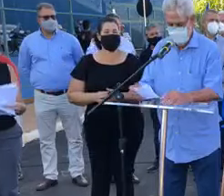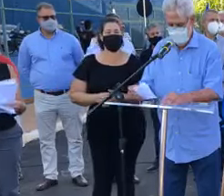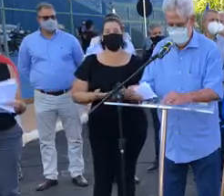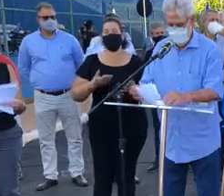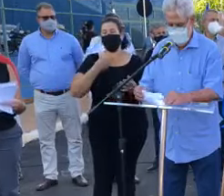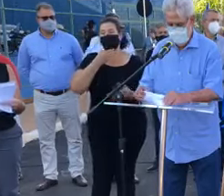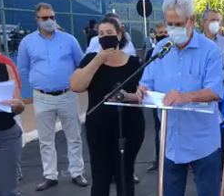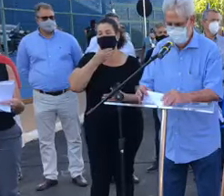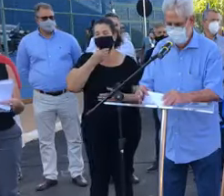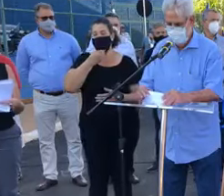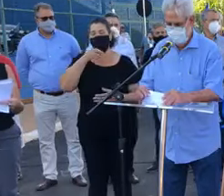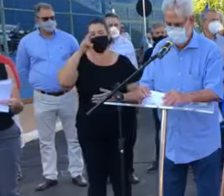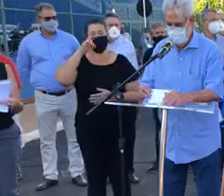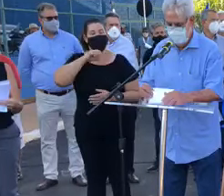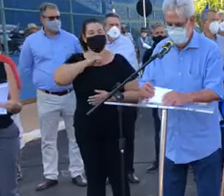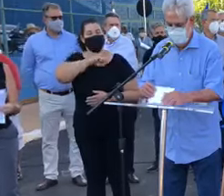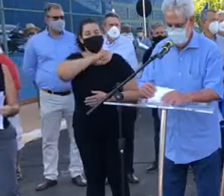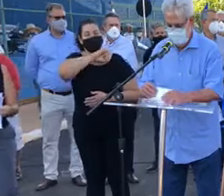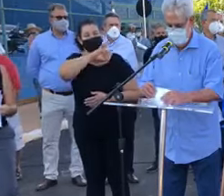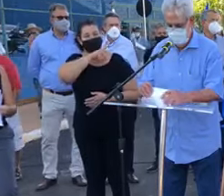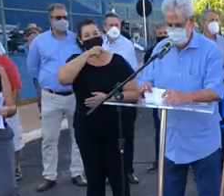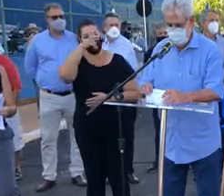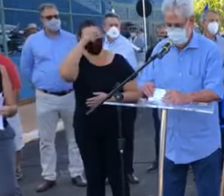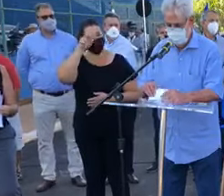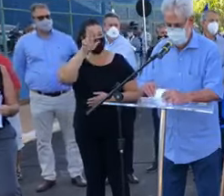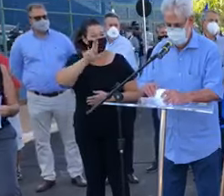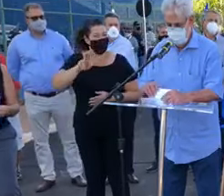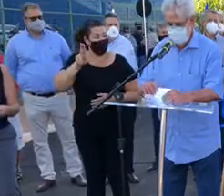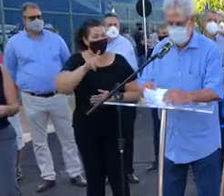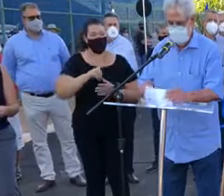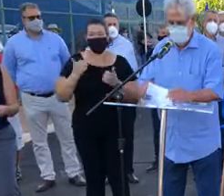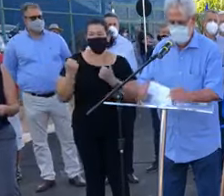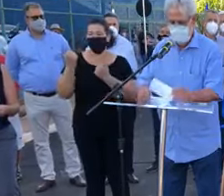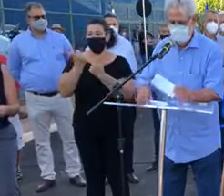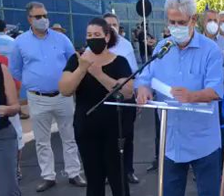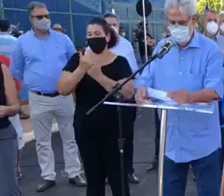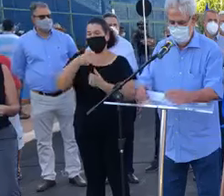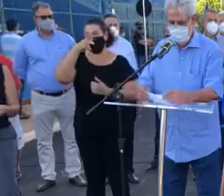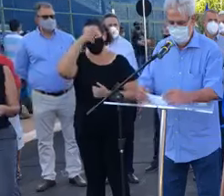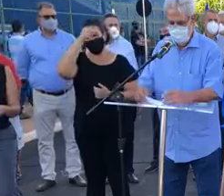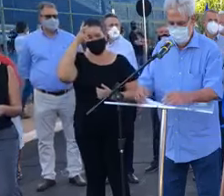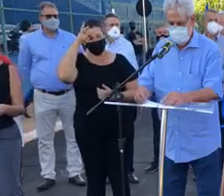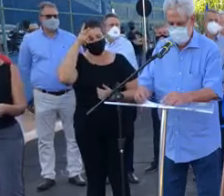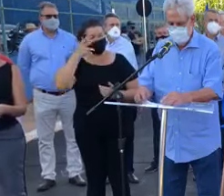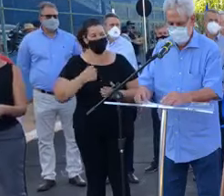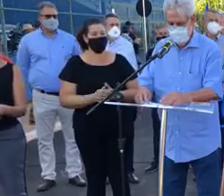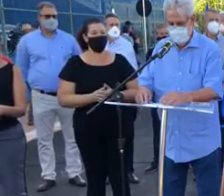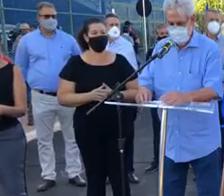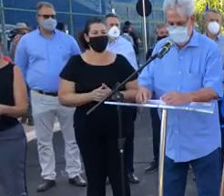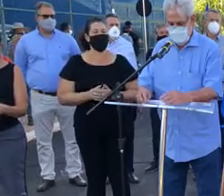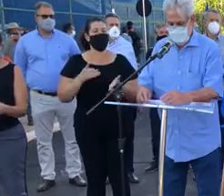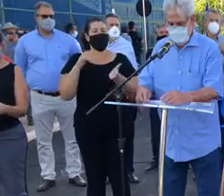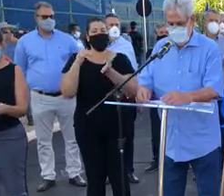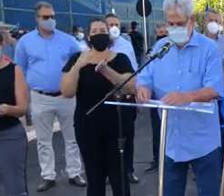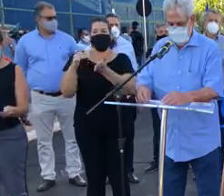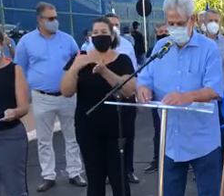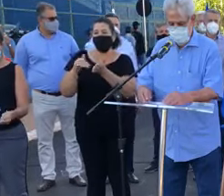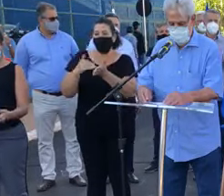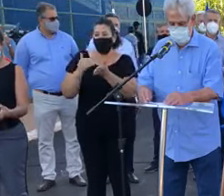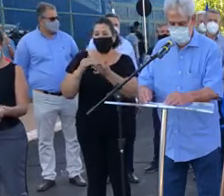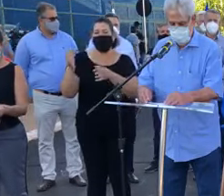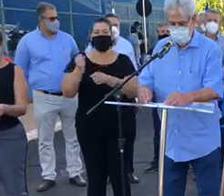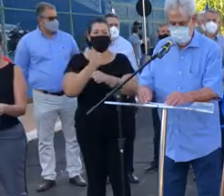Senhor prefeito de Uberlândia, Odelmo Leão Carneiro, vice-prefeito Paulo Sérgio Ferreira, senhor secretário municipal